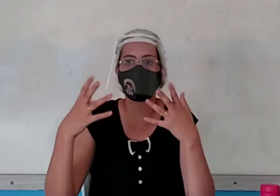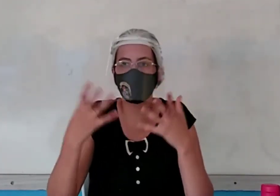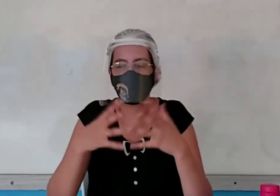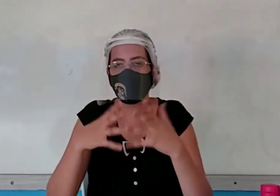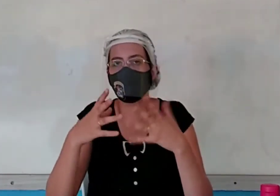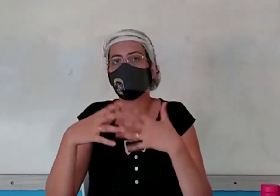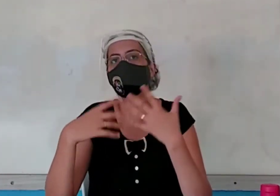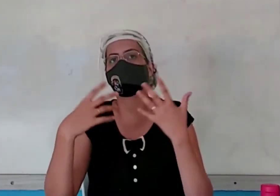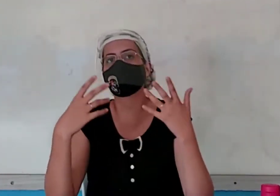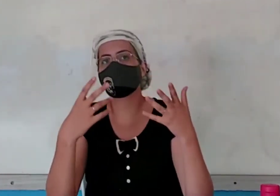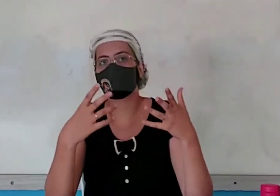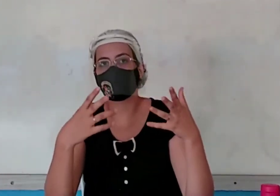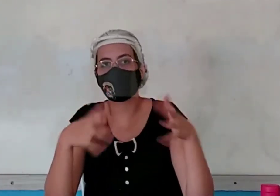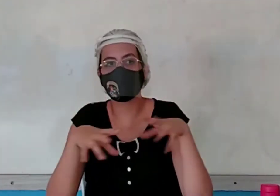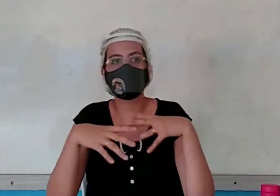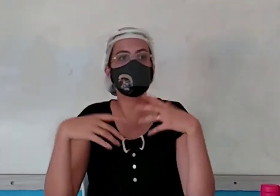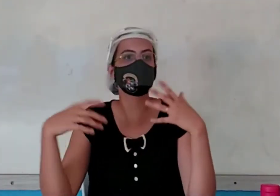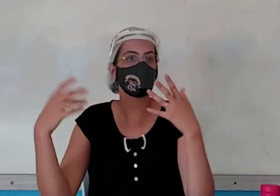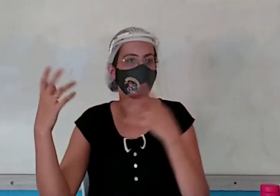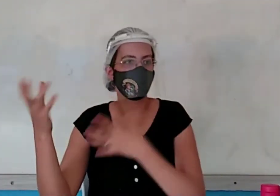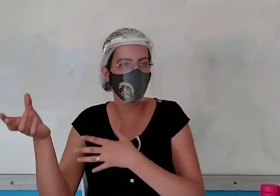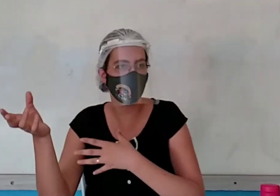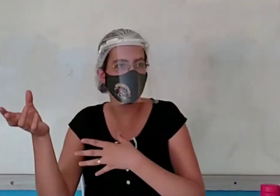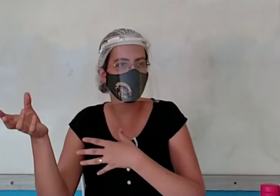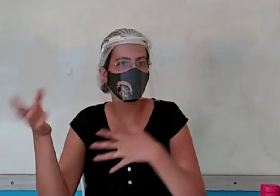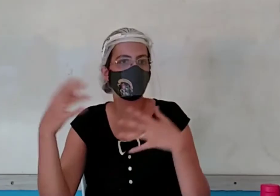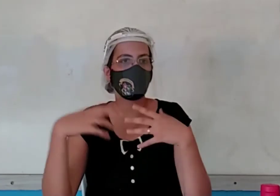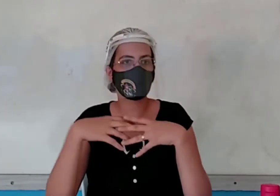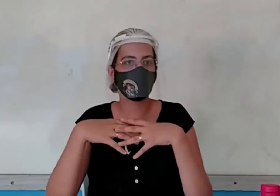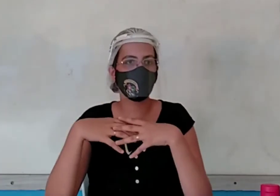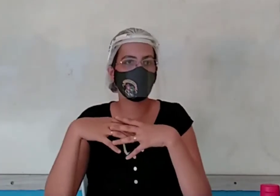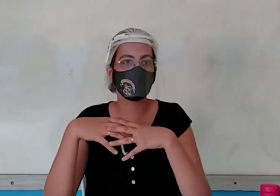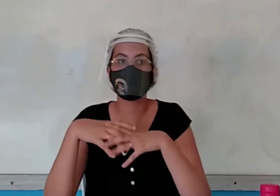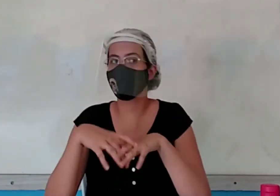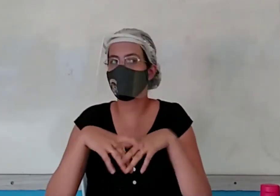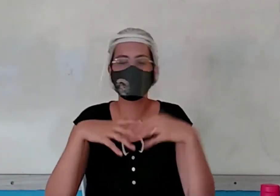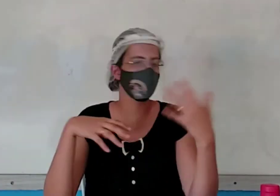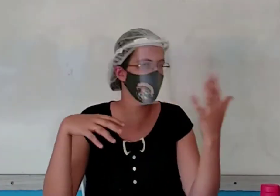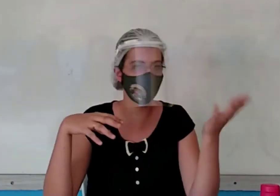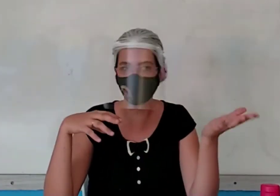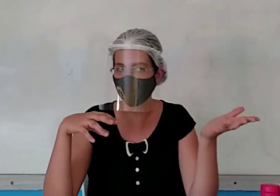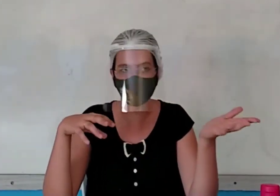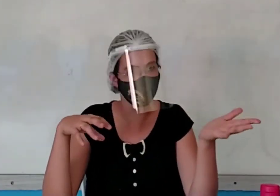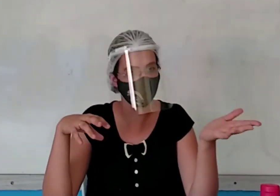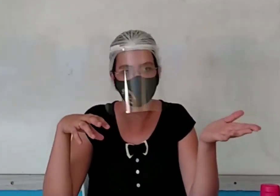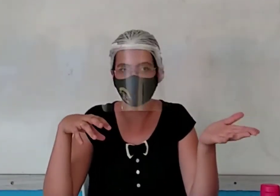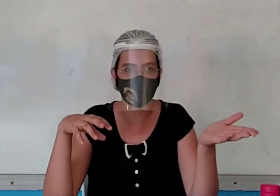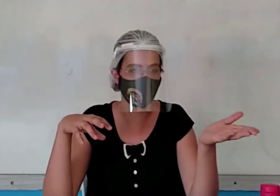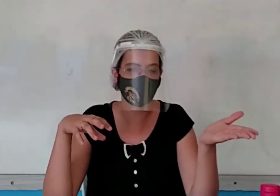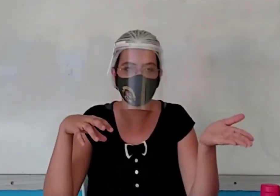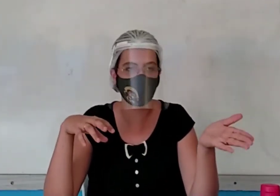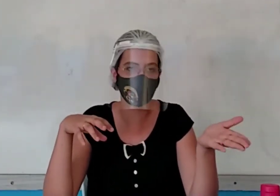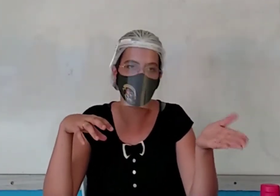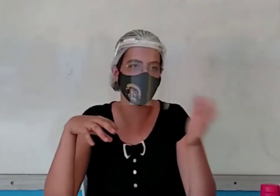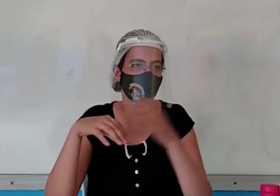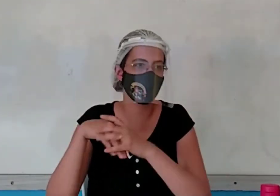a pé, eu estou atravessando. O motorista vai ter cuidado comigo. Infelizmente, não acontece isso.